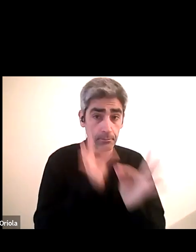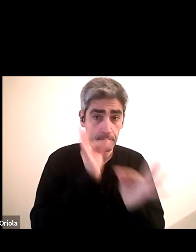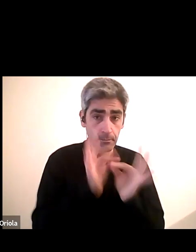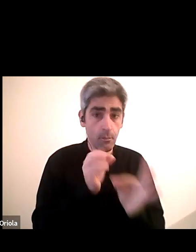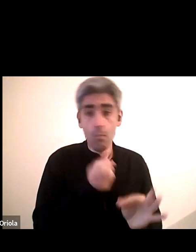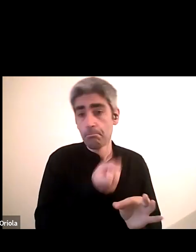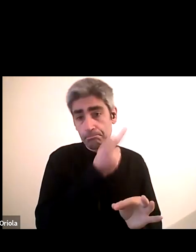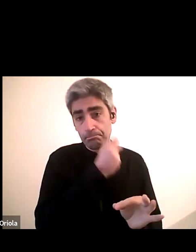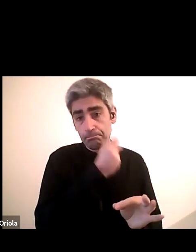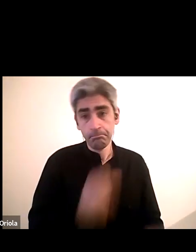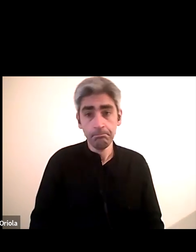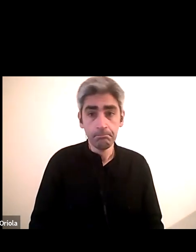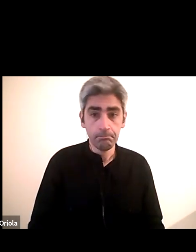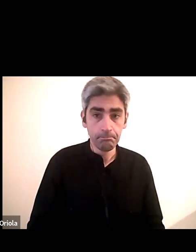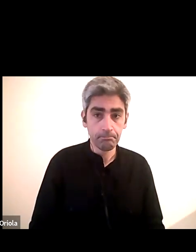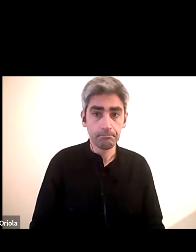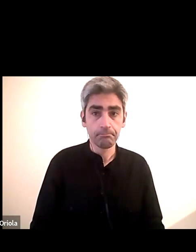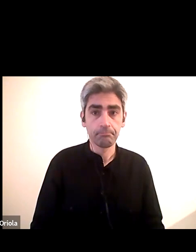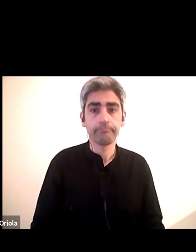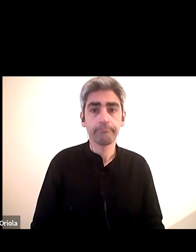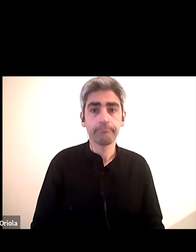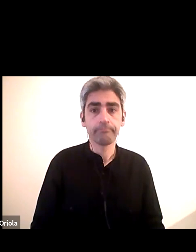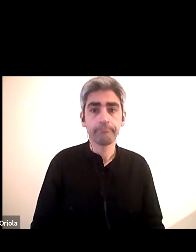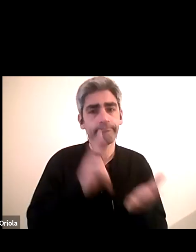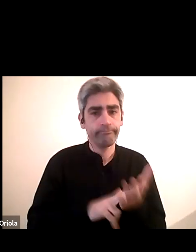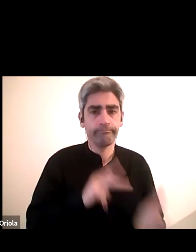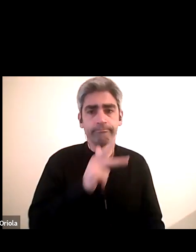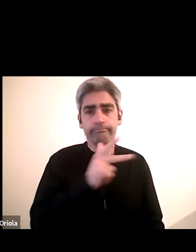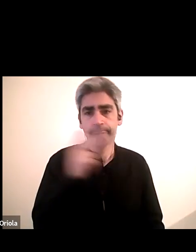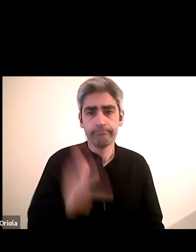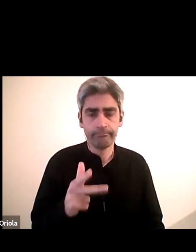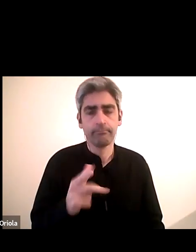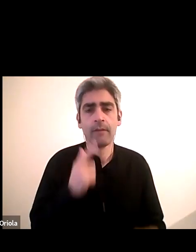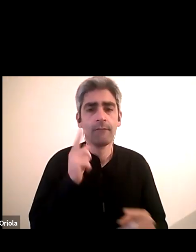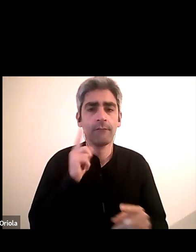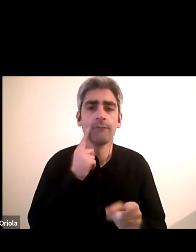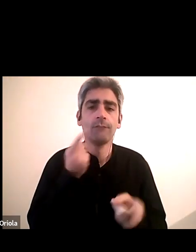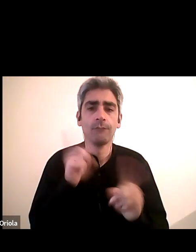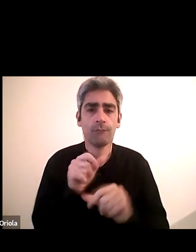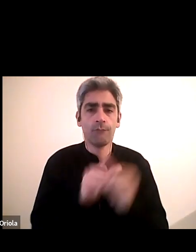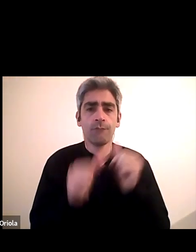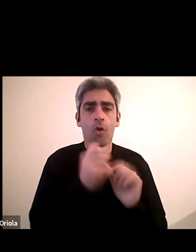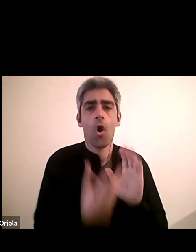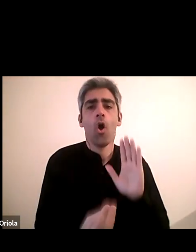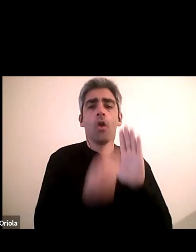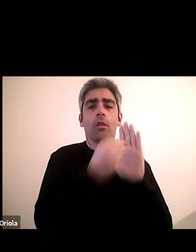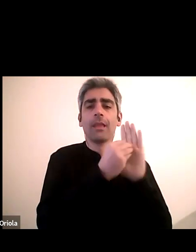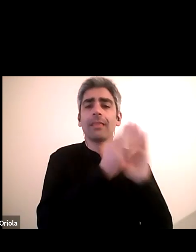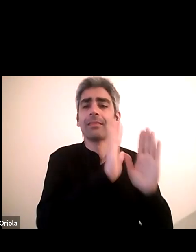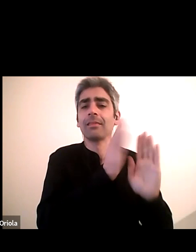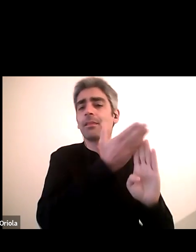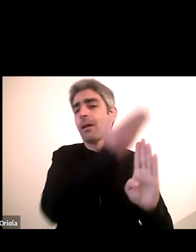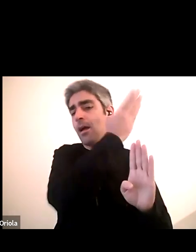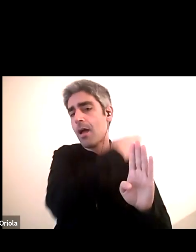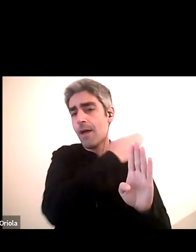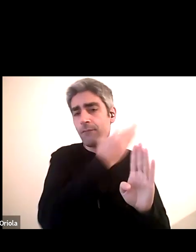passado, dá-se a total e plena recuperação dos princípios que tinham sido